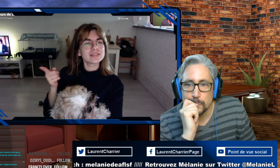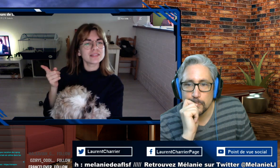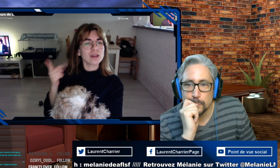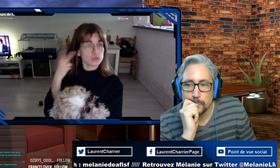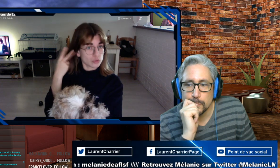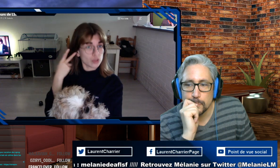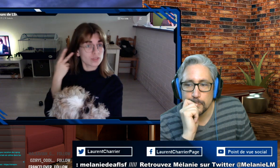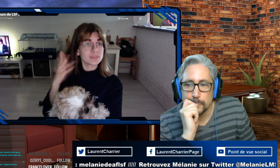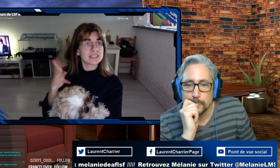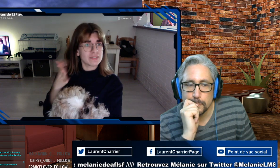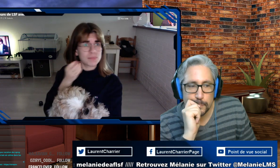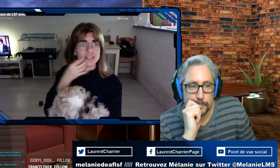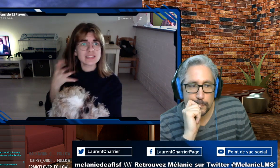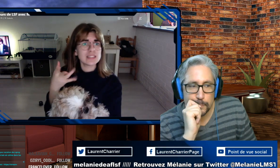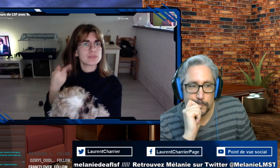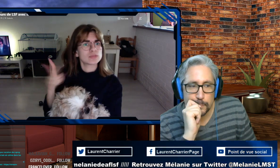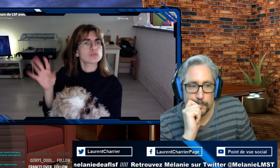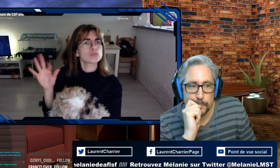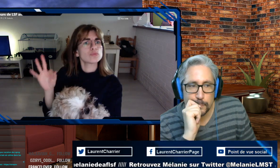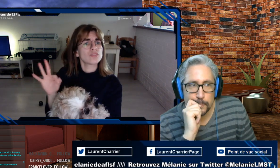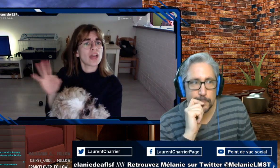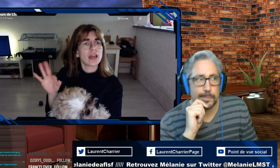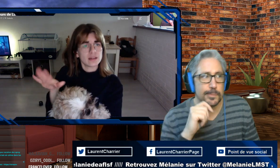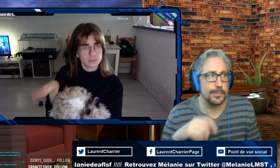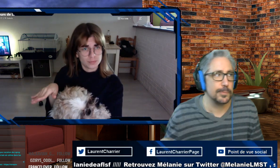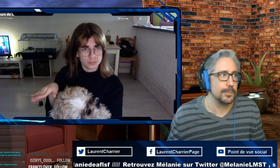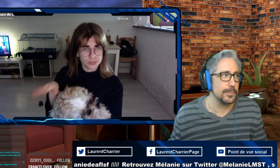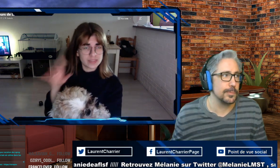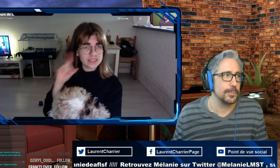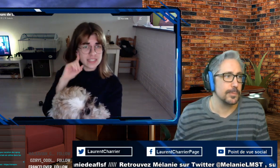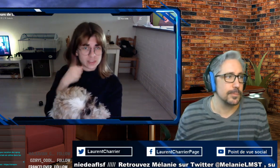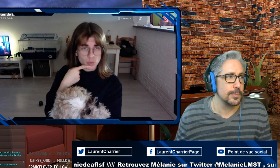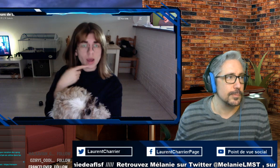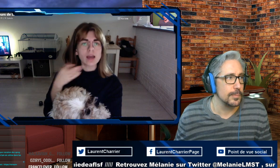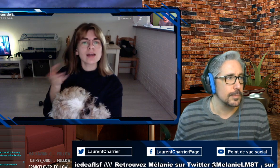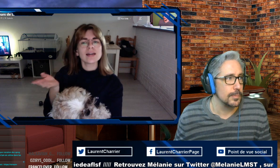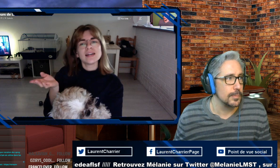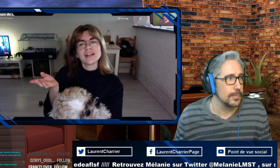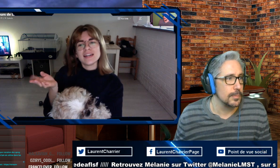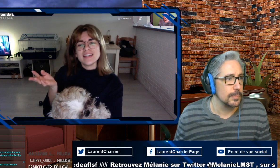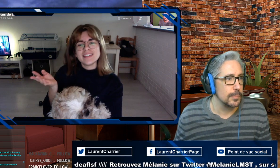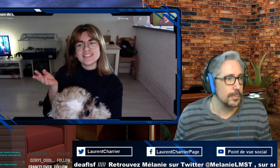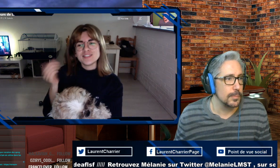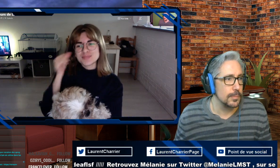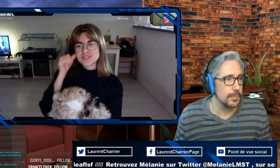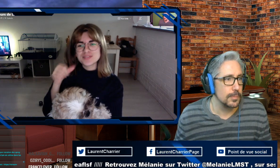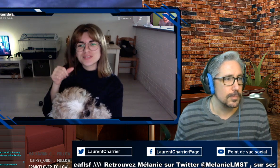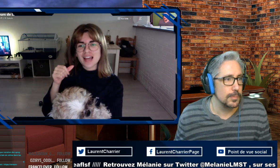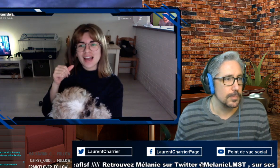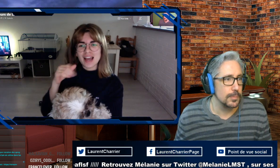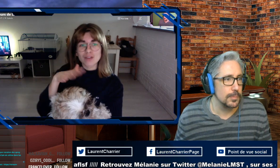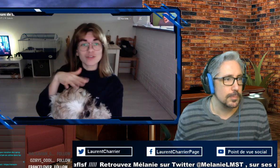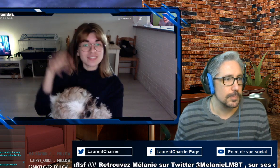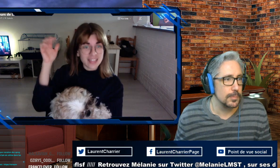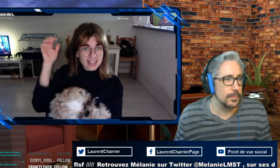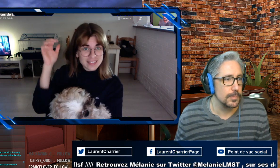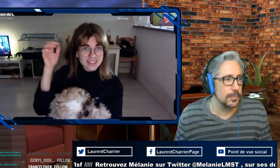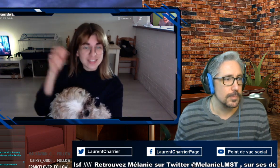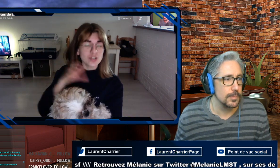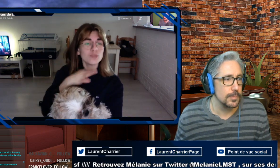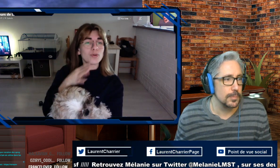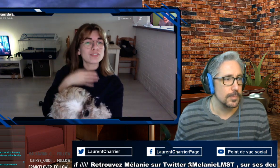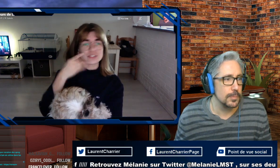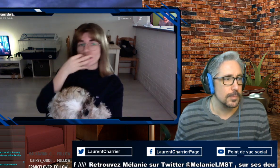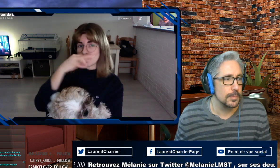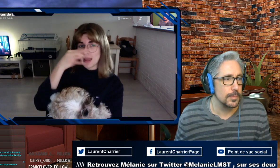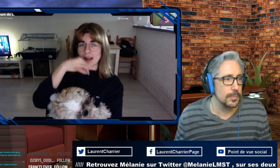J'avais une amie qui était entendante, mais qui savait bien signer parce que mon frère, petit, les soirs. Et je me souviens, à un amphithéâtre,